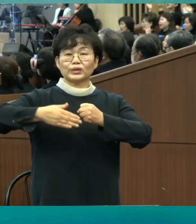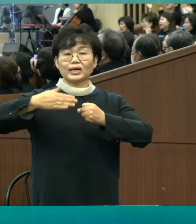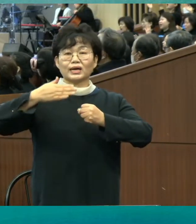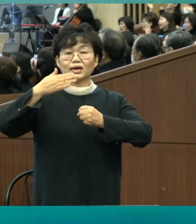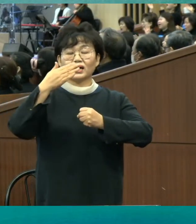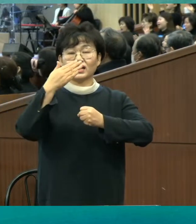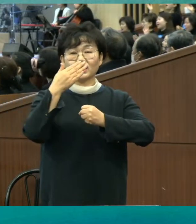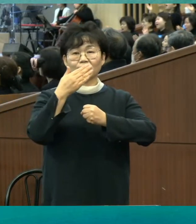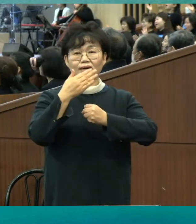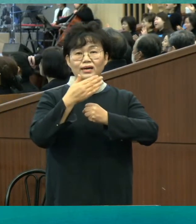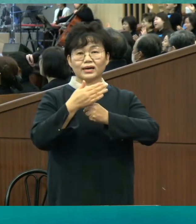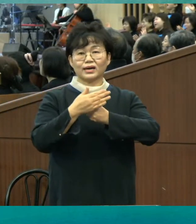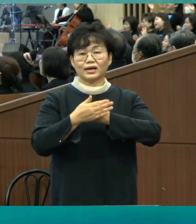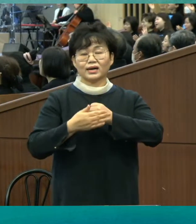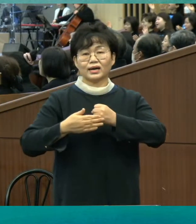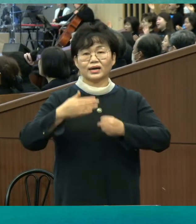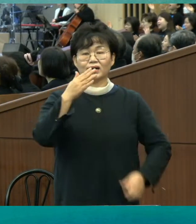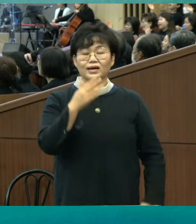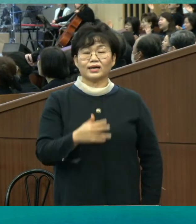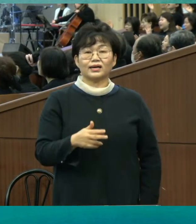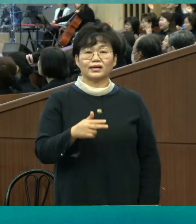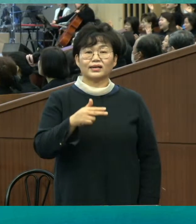은혜로다